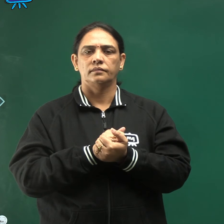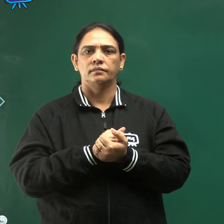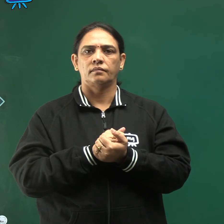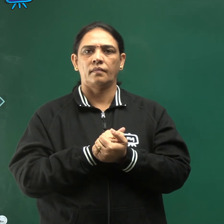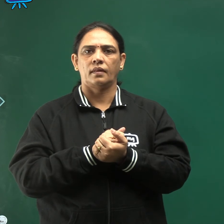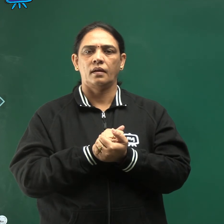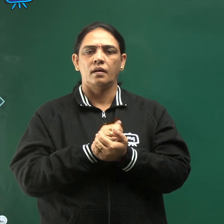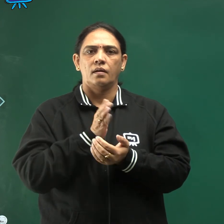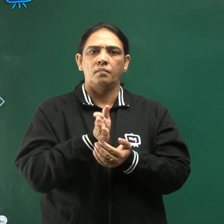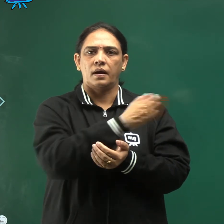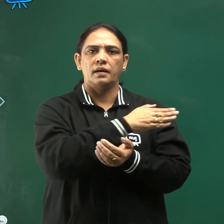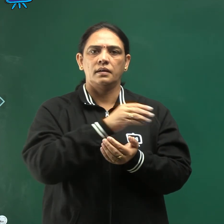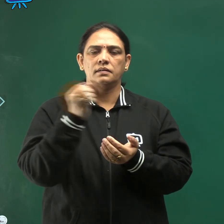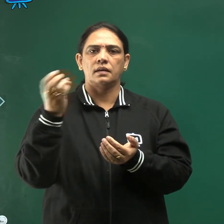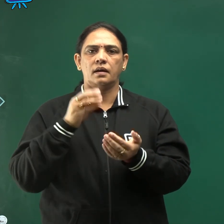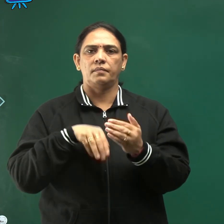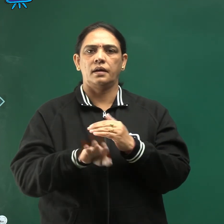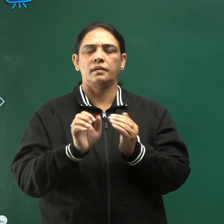बाईं संख्या में